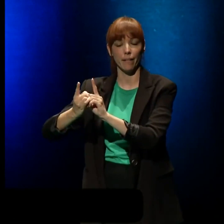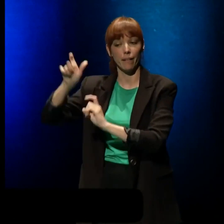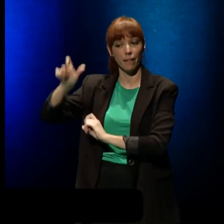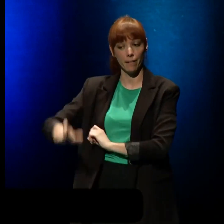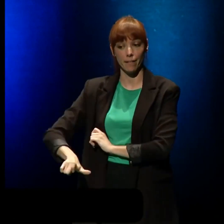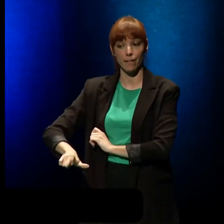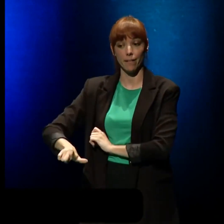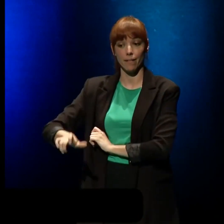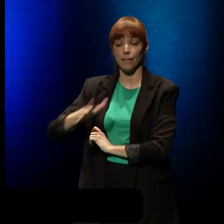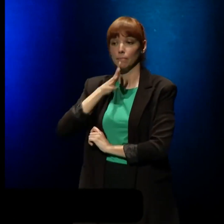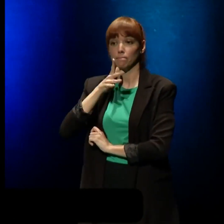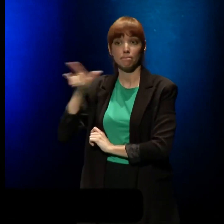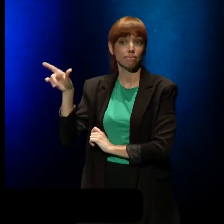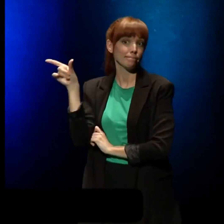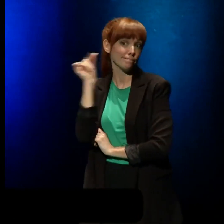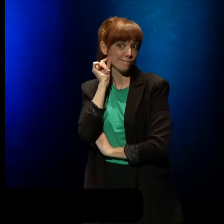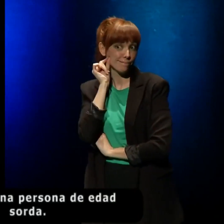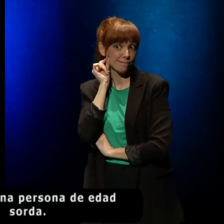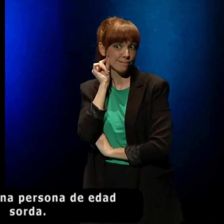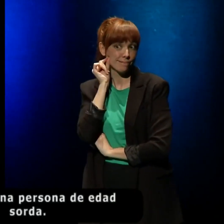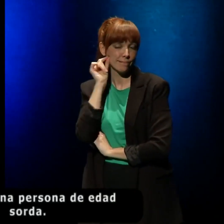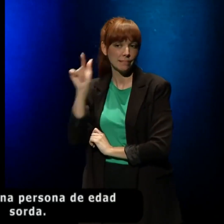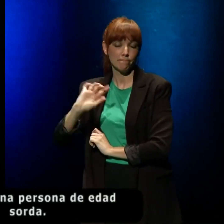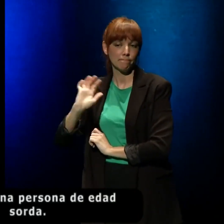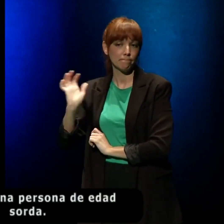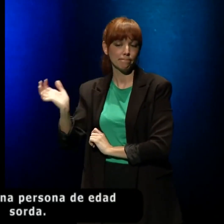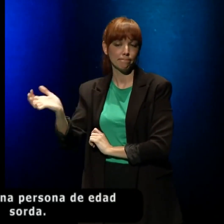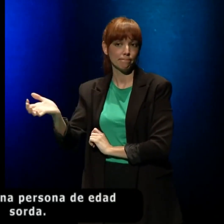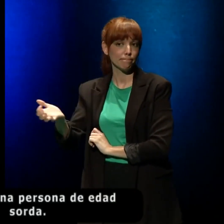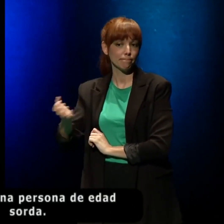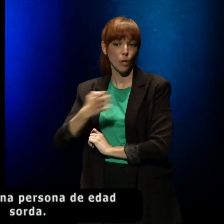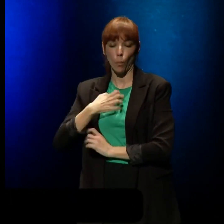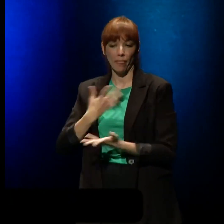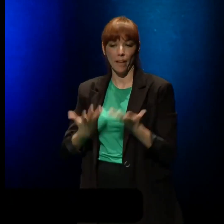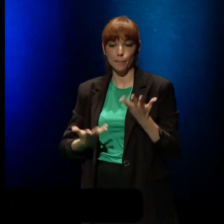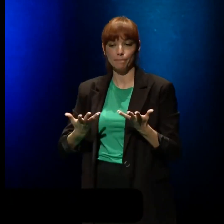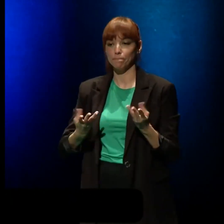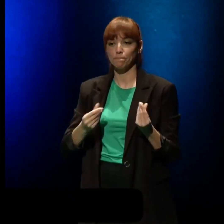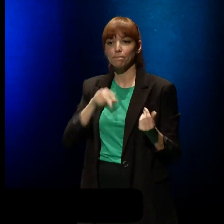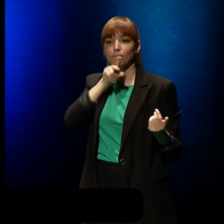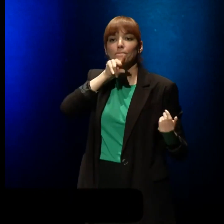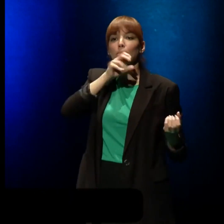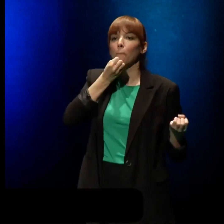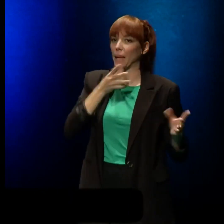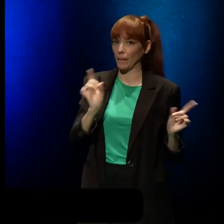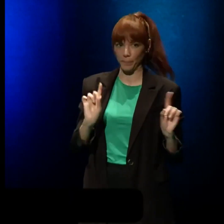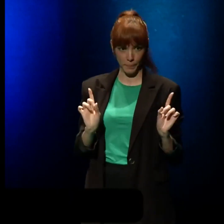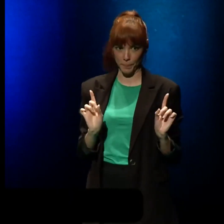que como consecuencia de su sordera no había sido capaz de desarrollar el lenguaje.